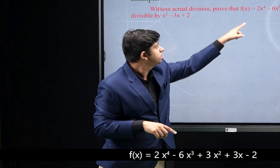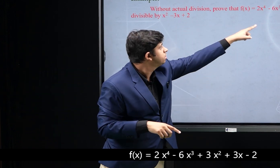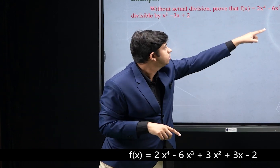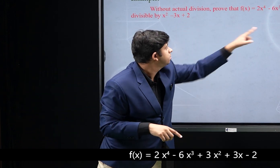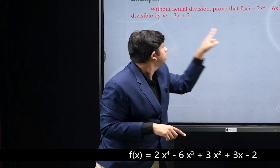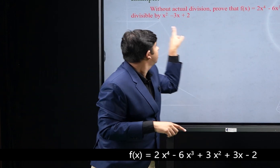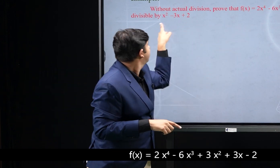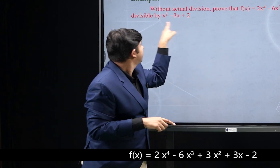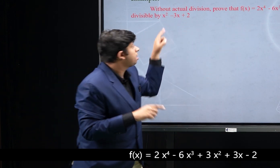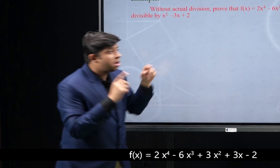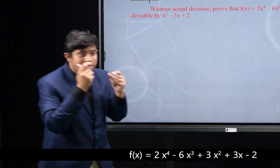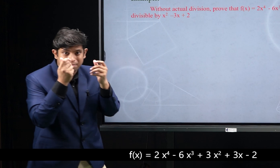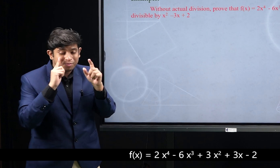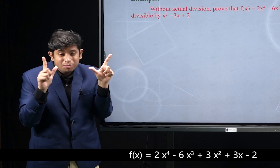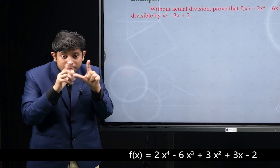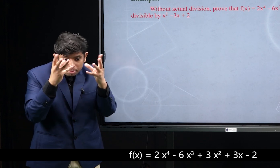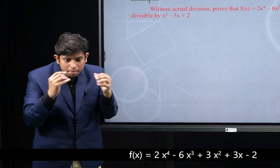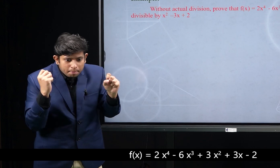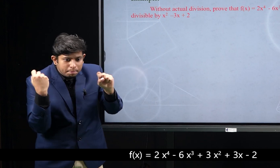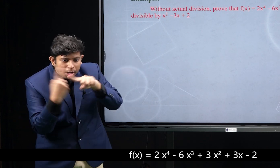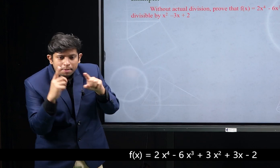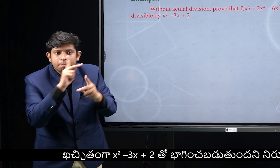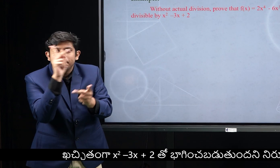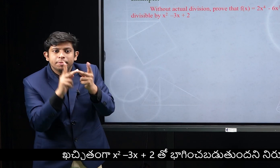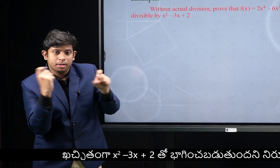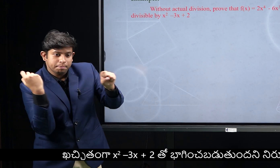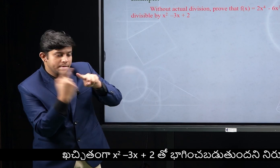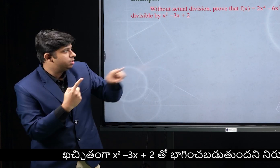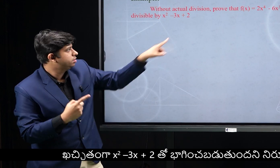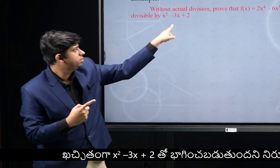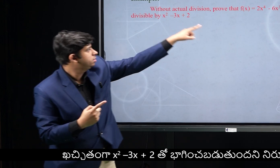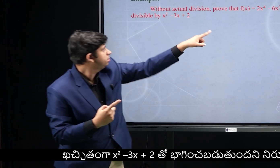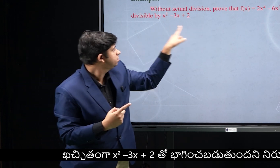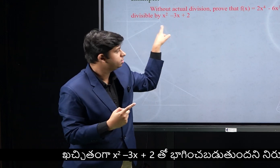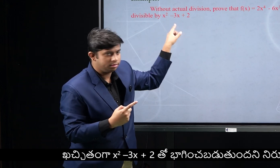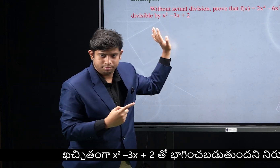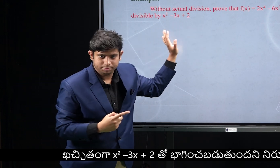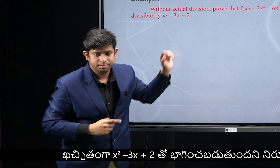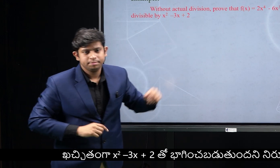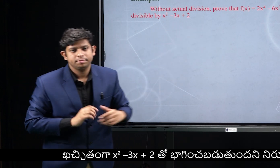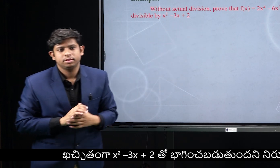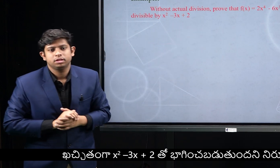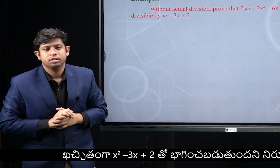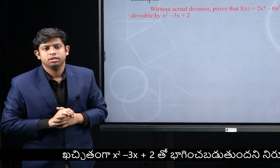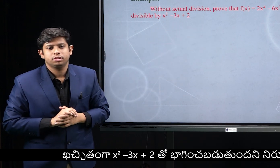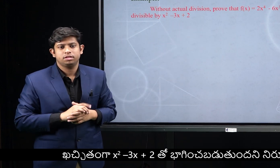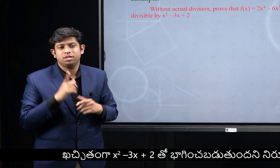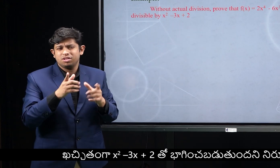క్యూబ్ ప్లస్ 3x స్క్వేర్ ప్లస్ 3x మైనస్ 2 ఖచ్చితంగా x స్క్వేర్ మైనస్ 3x ప్లస్ 2తో భాగించబడుతుందని